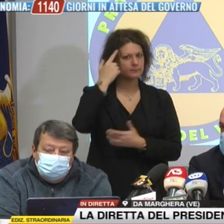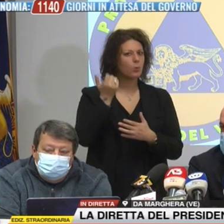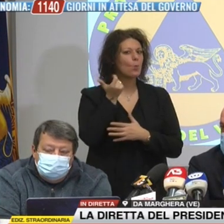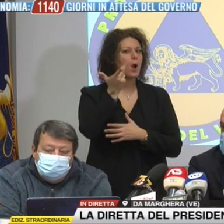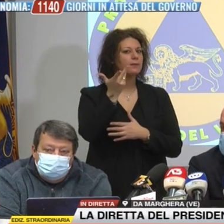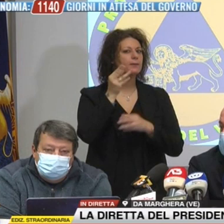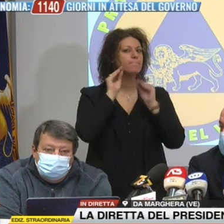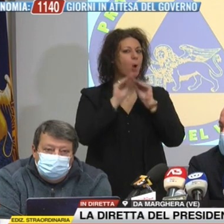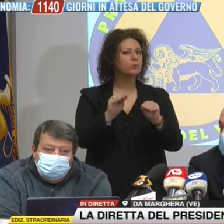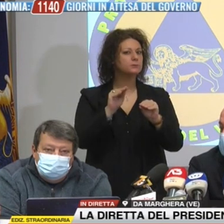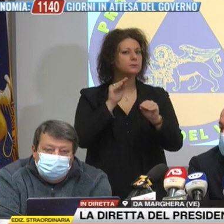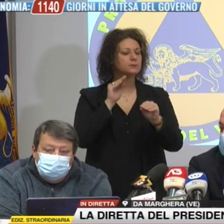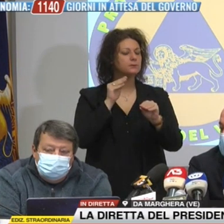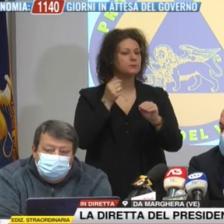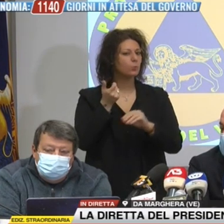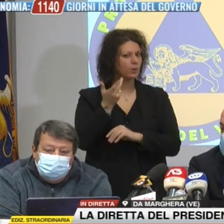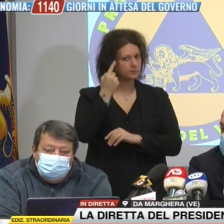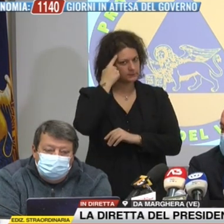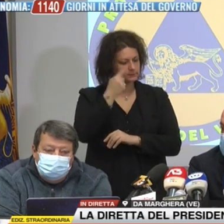C'è l'assessore che sta seguendo. Sì, no,